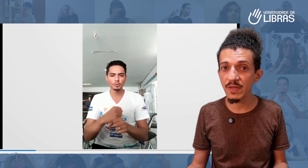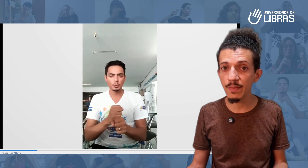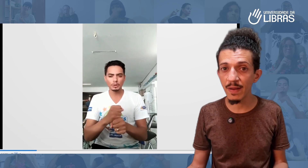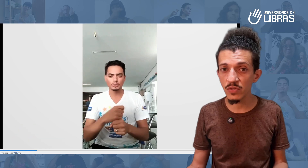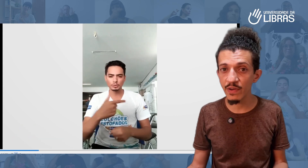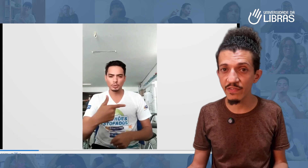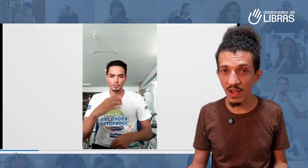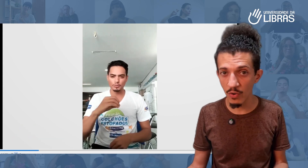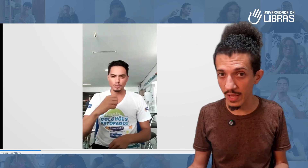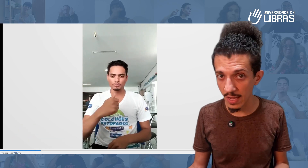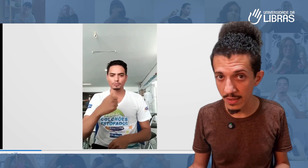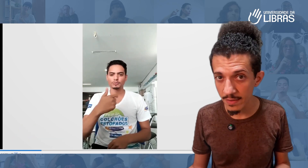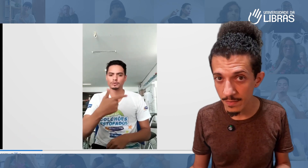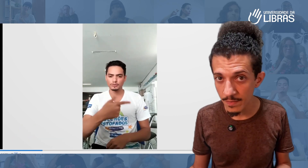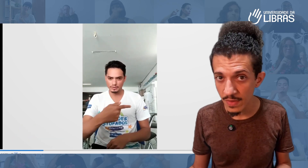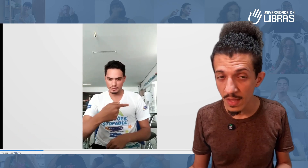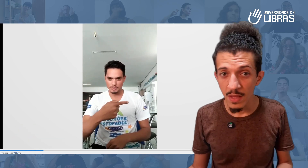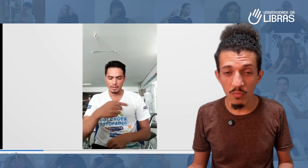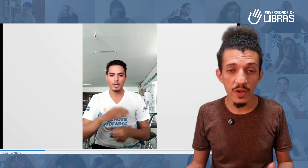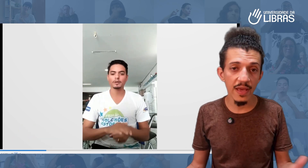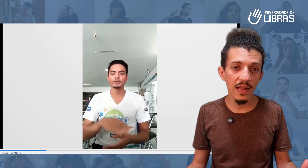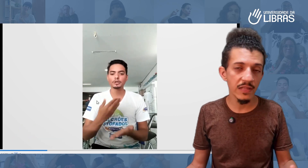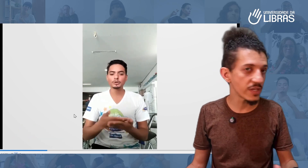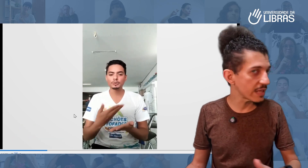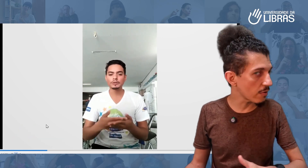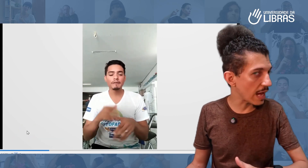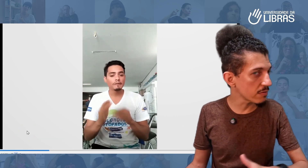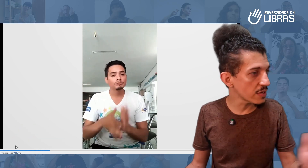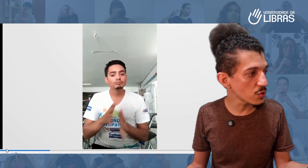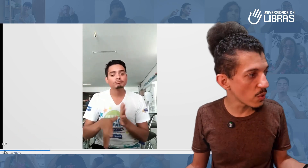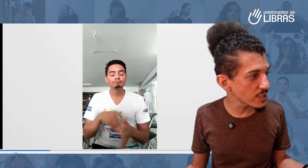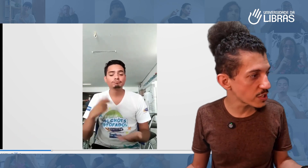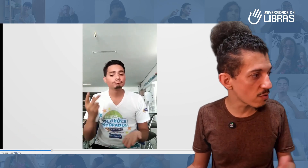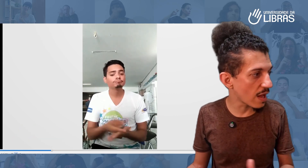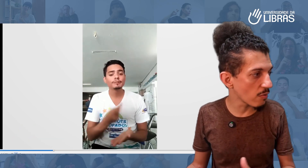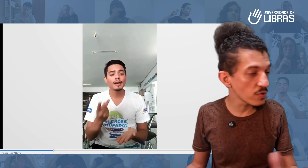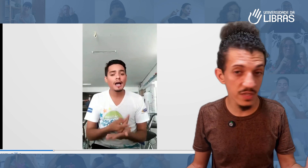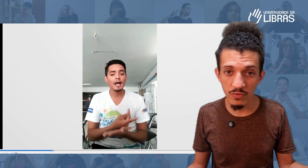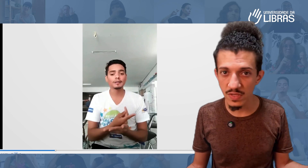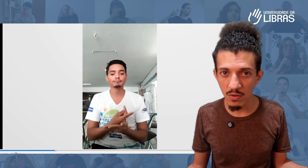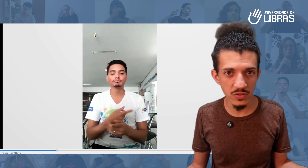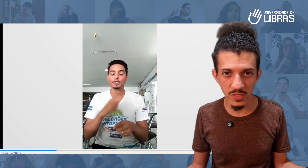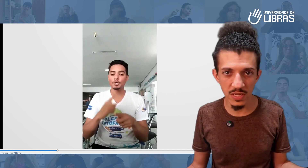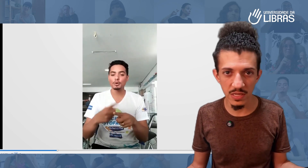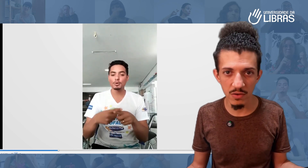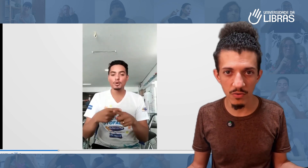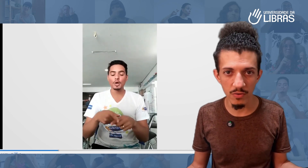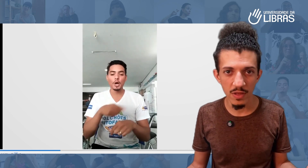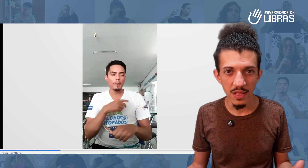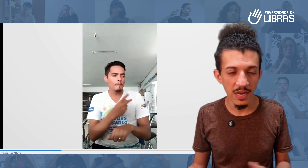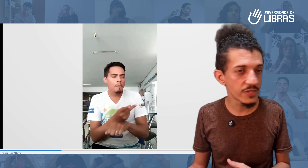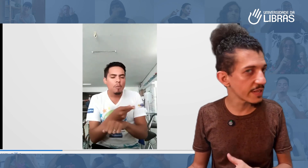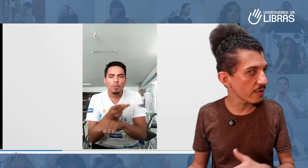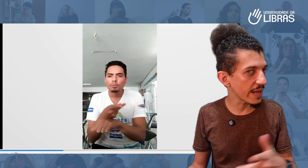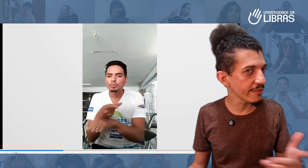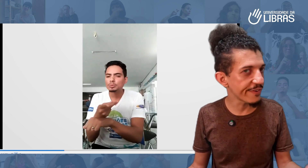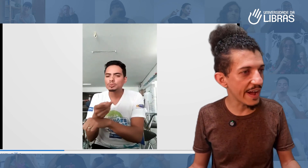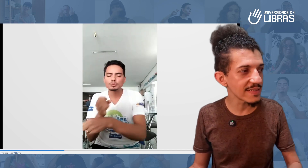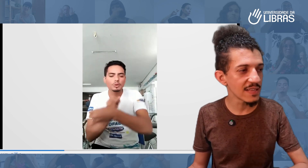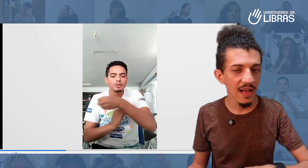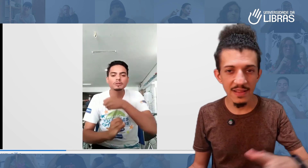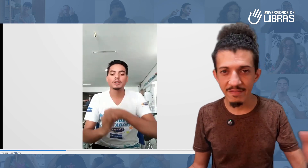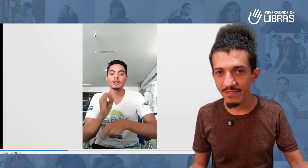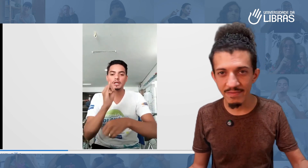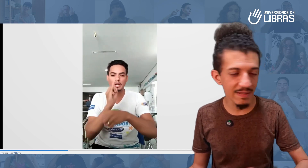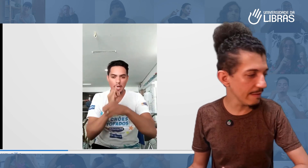de Libras e foi vergonha lá. Porque ele tinha decorado um tanto de coisas, chegou lá e não conseguiu usar as coisas que ele decorou. Ele tinha decorado